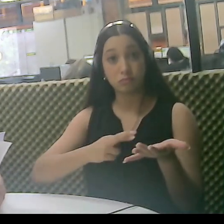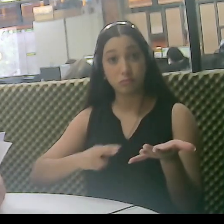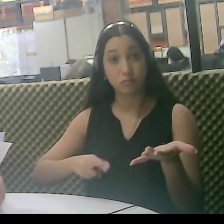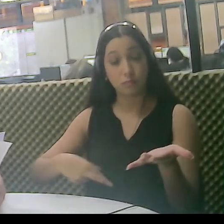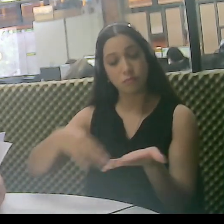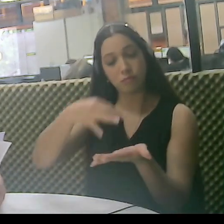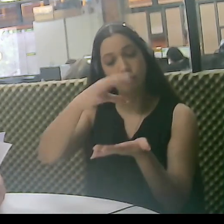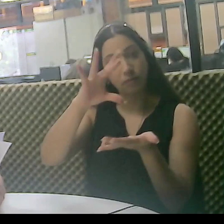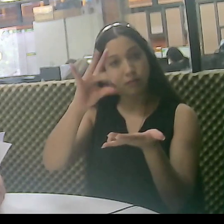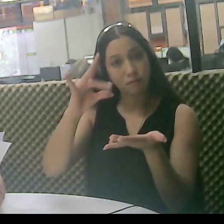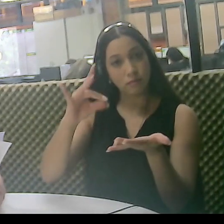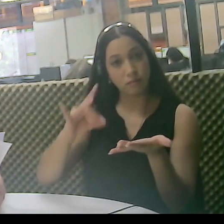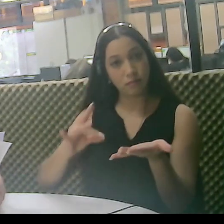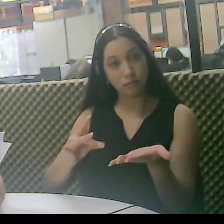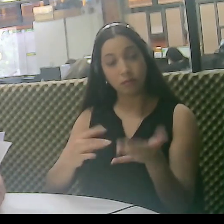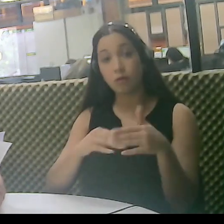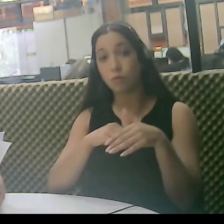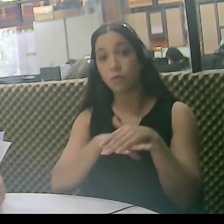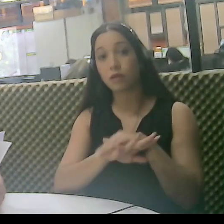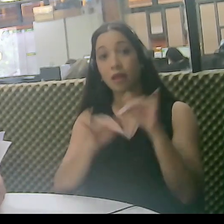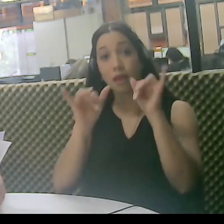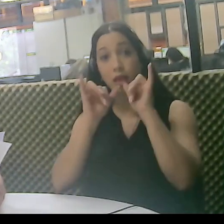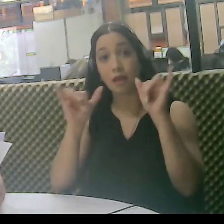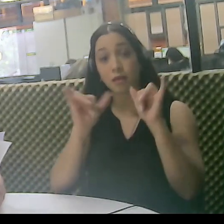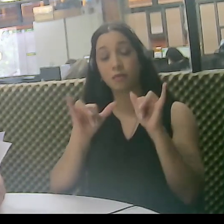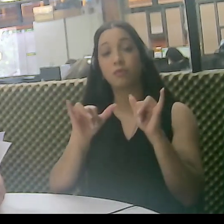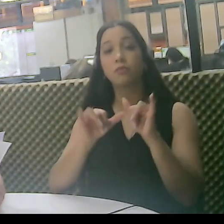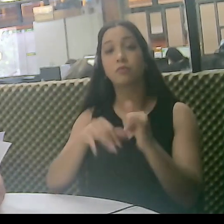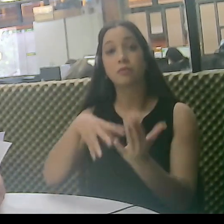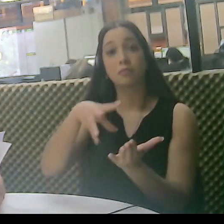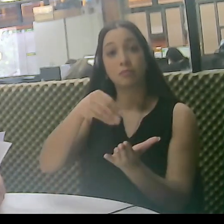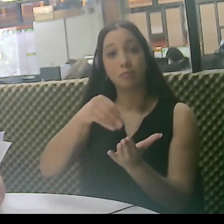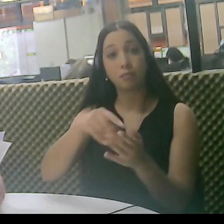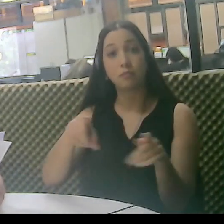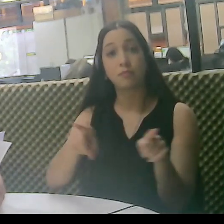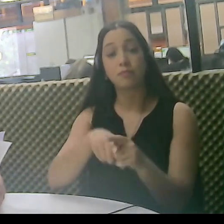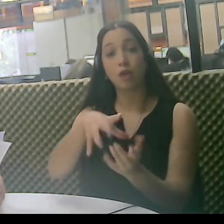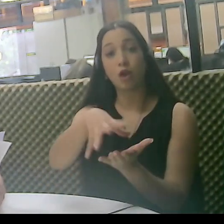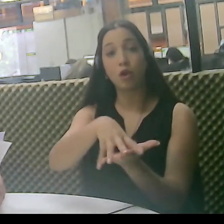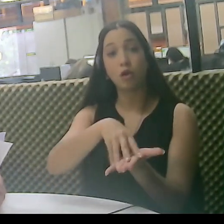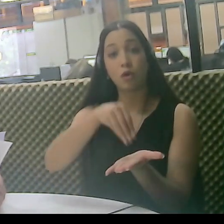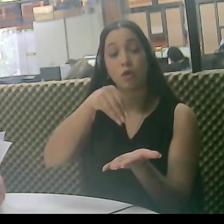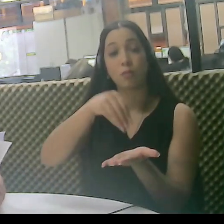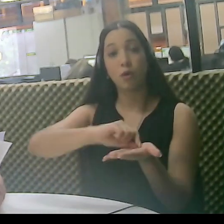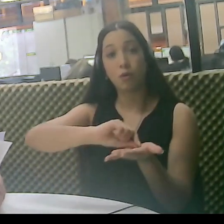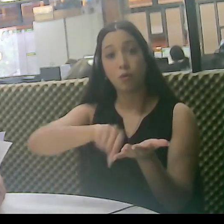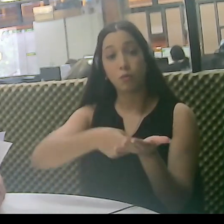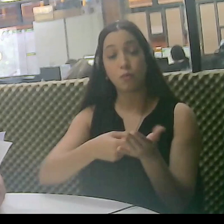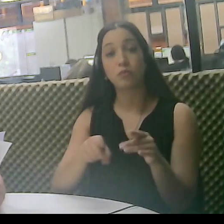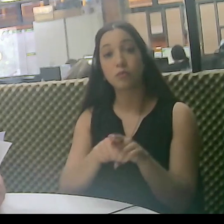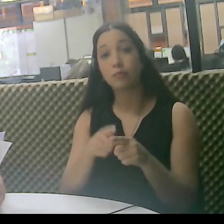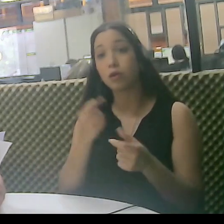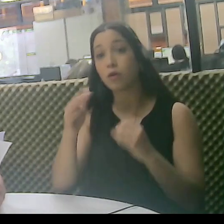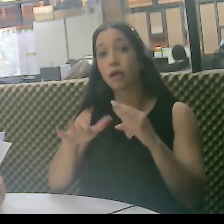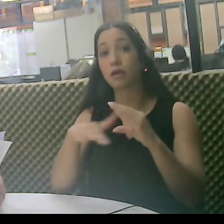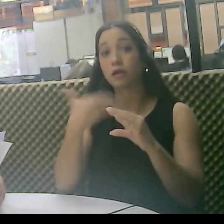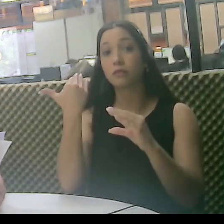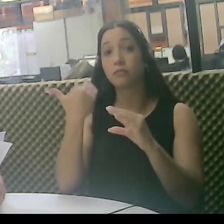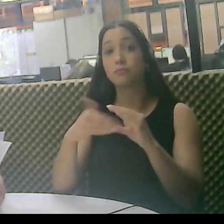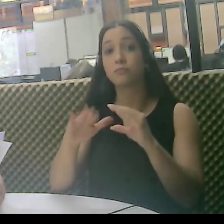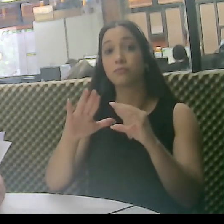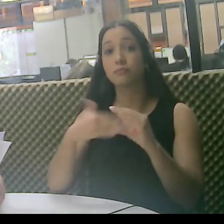ser prestado e guardar anúncios e folders, bem como uma cópia do contrato e eventuais e-mails